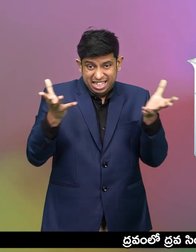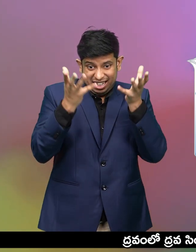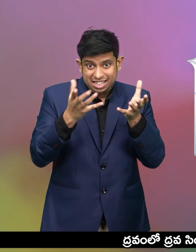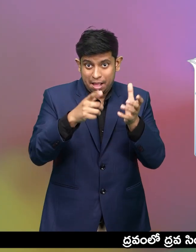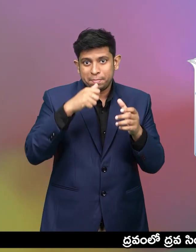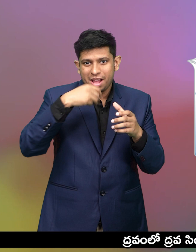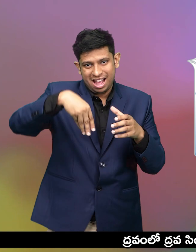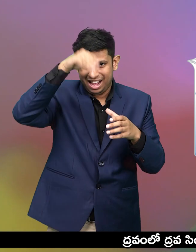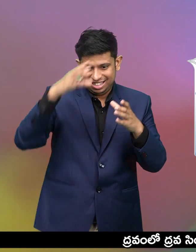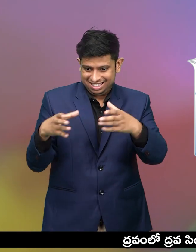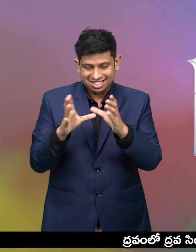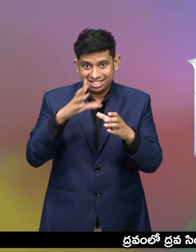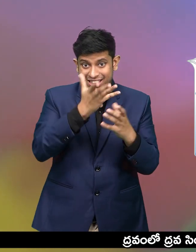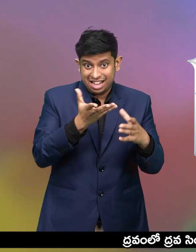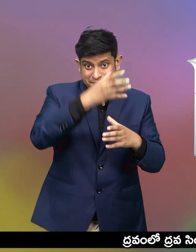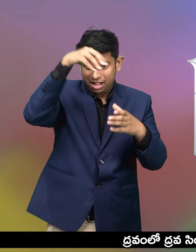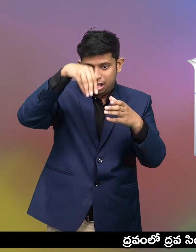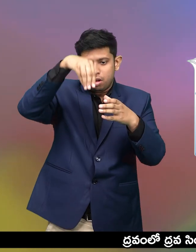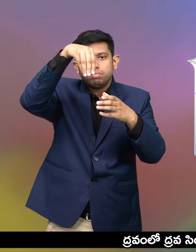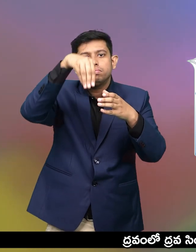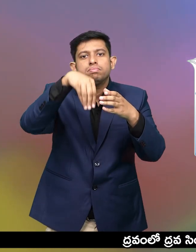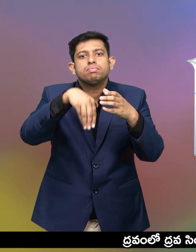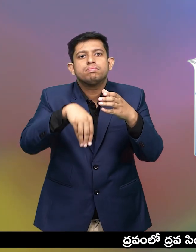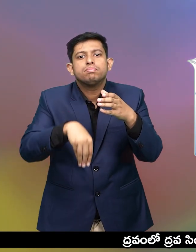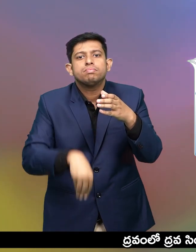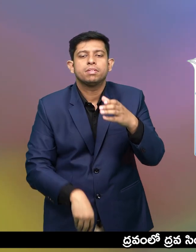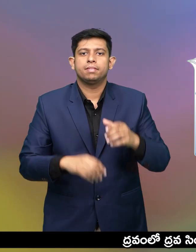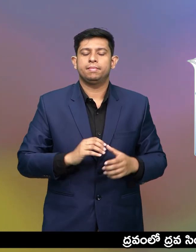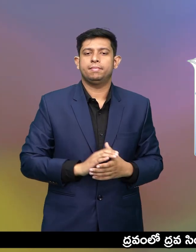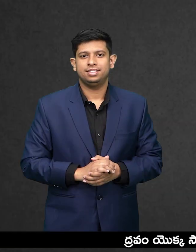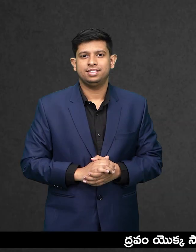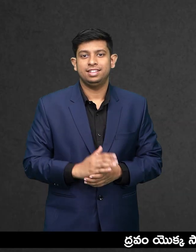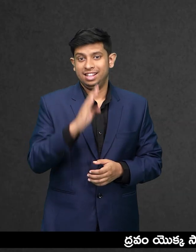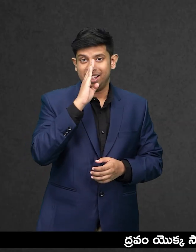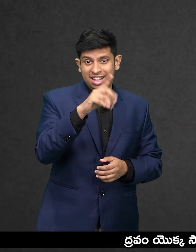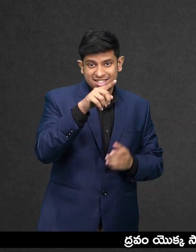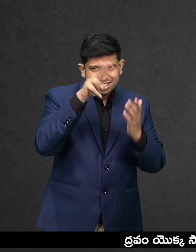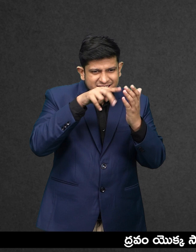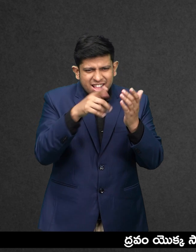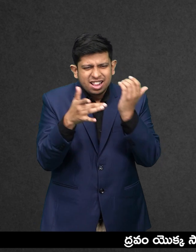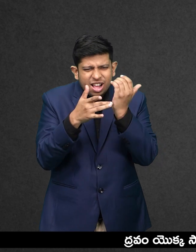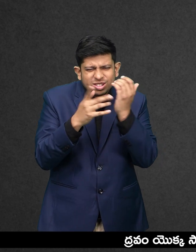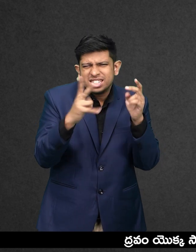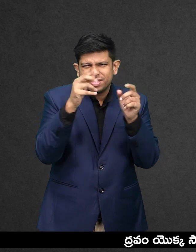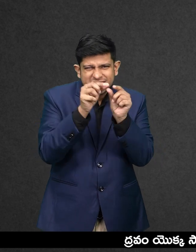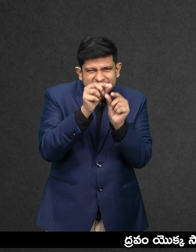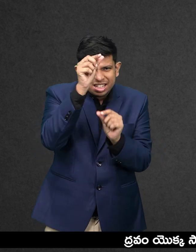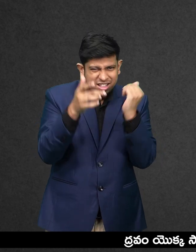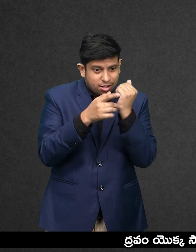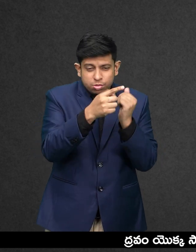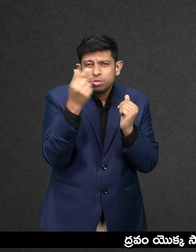ద్రవ సింక్ కంటే ఎక్కువ సాంద్రత కలిగిన వస్తువులు. ద్రవం యొక్క సాంద్రత